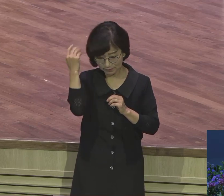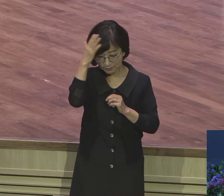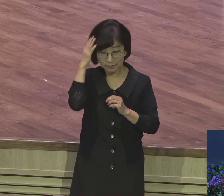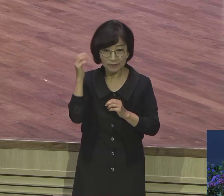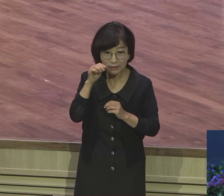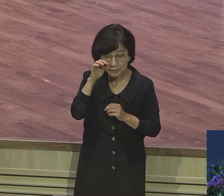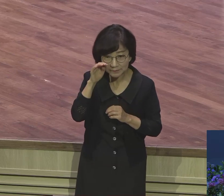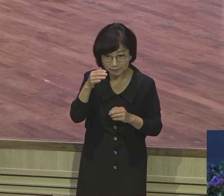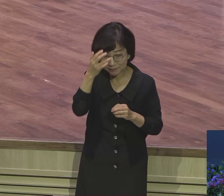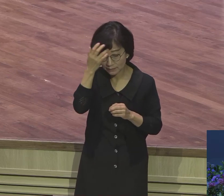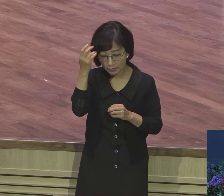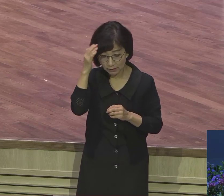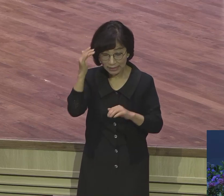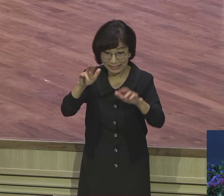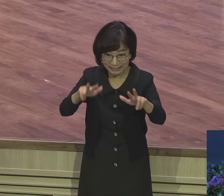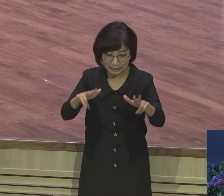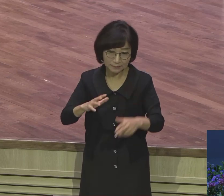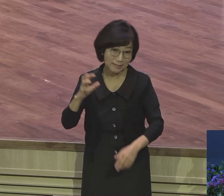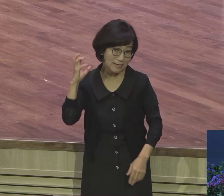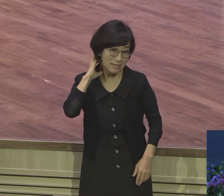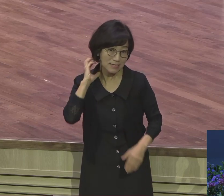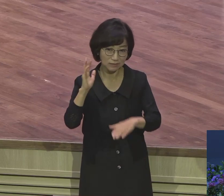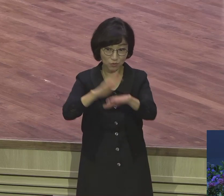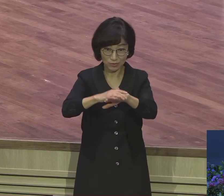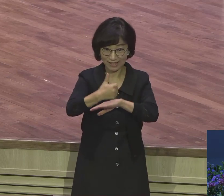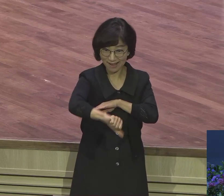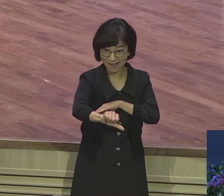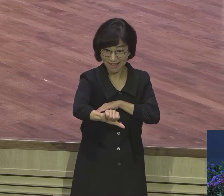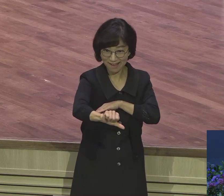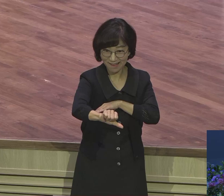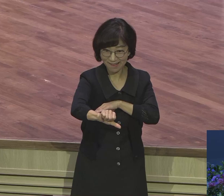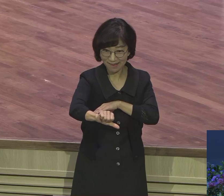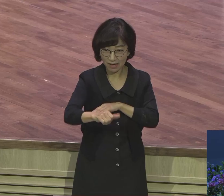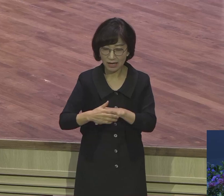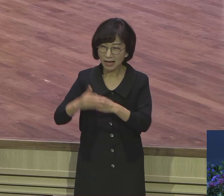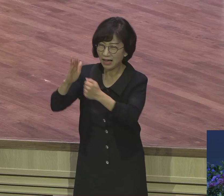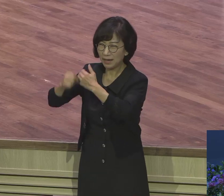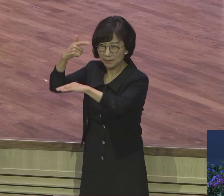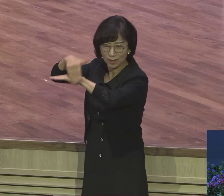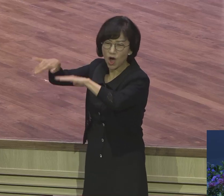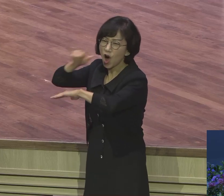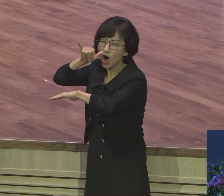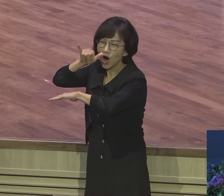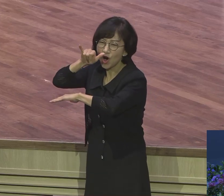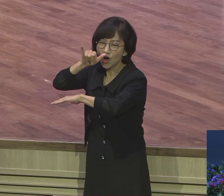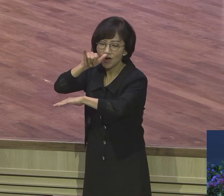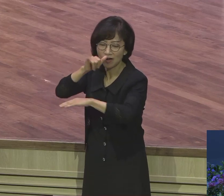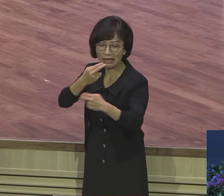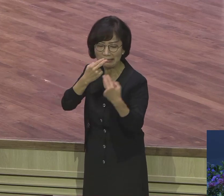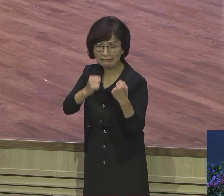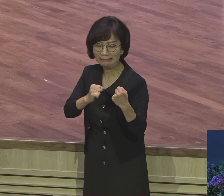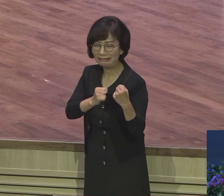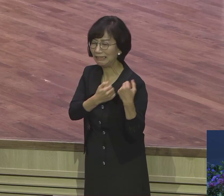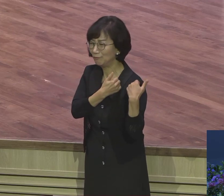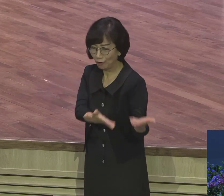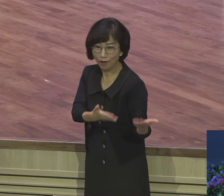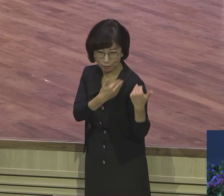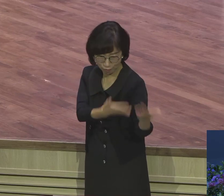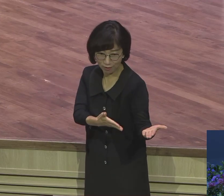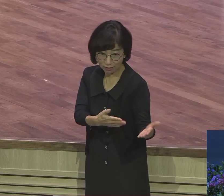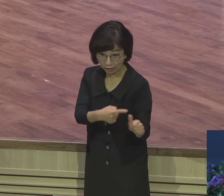김정균도 김정은이도 저렇게 하나는 다 두는 거예요. 하나는 계획 다 있어요. 아멘 그러니까